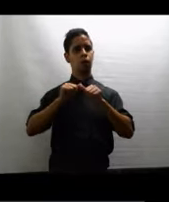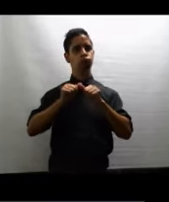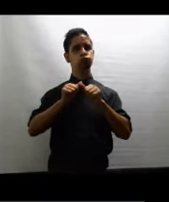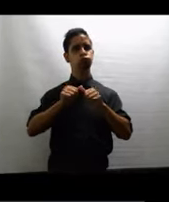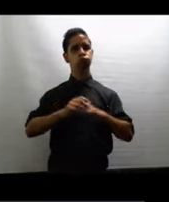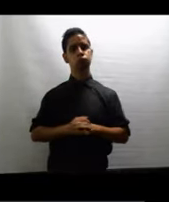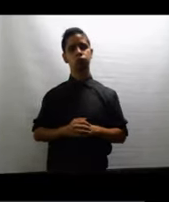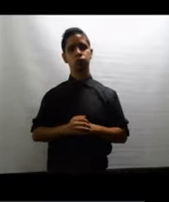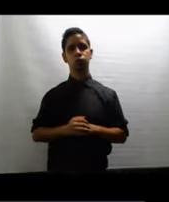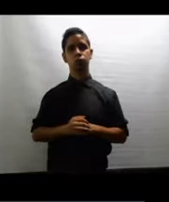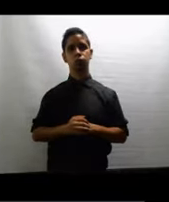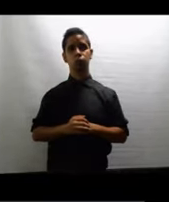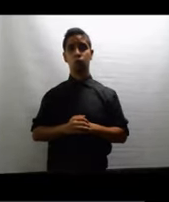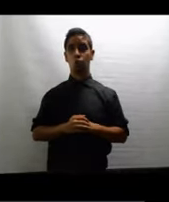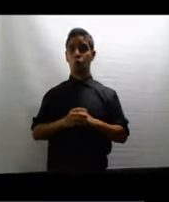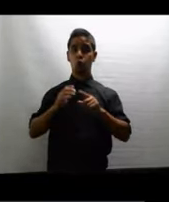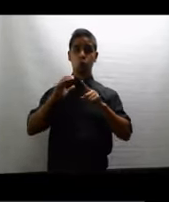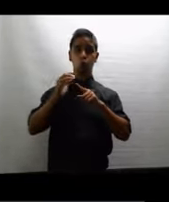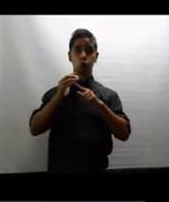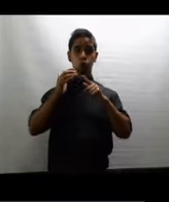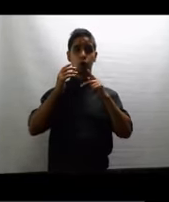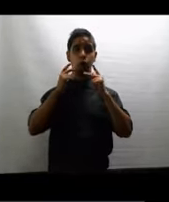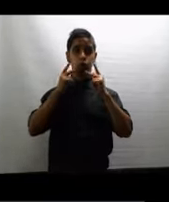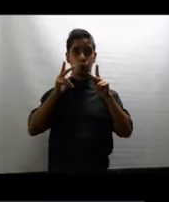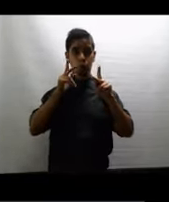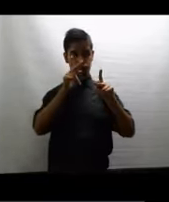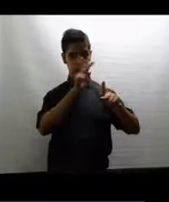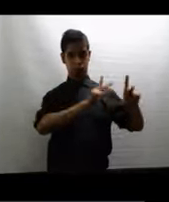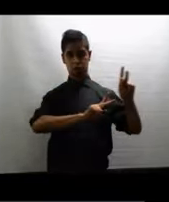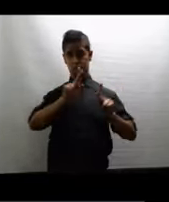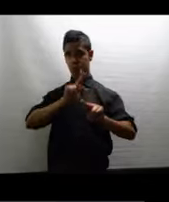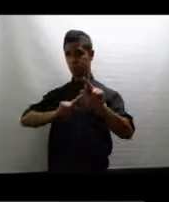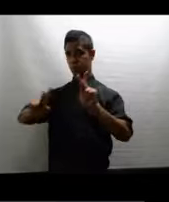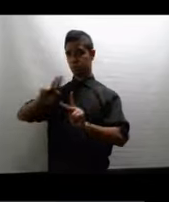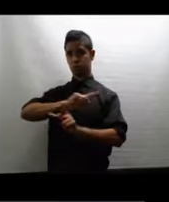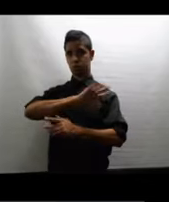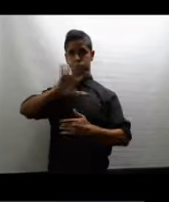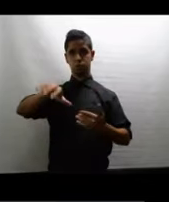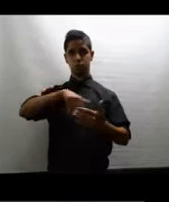nuestro trabajo. Porque cultura popular somos todos.